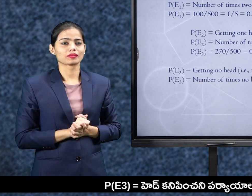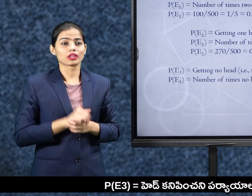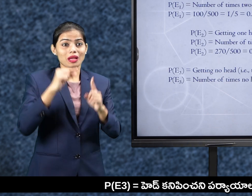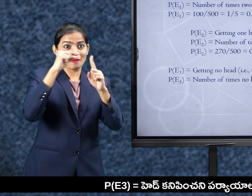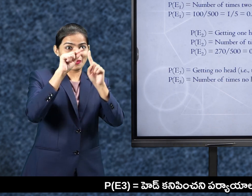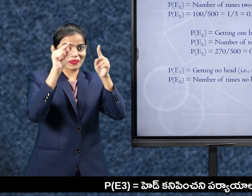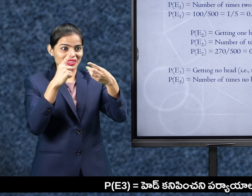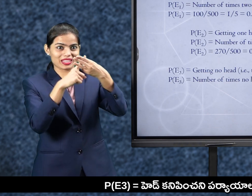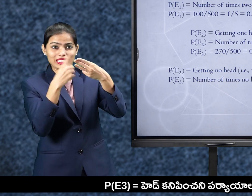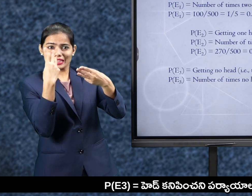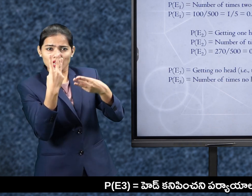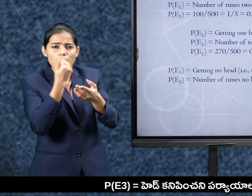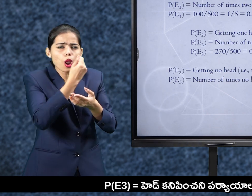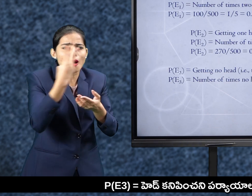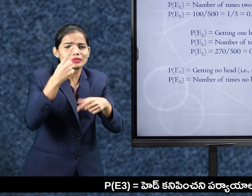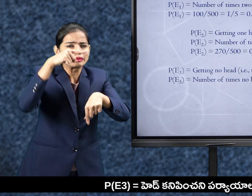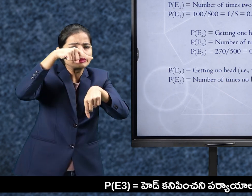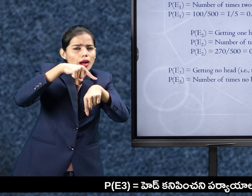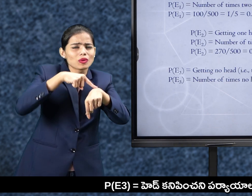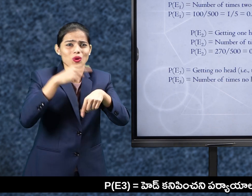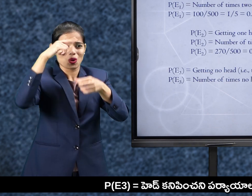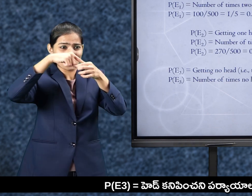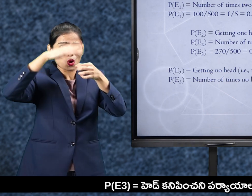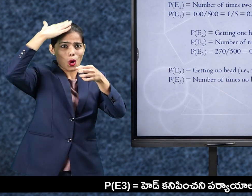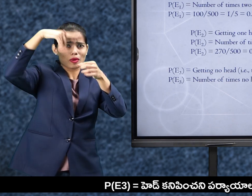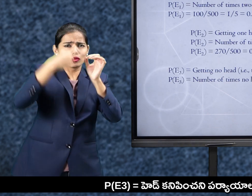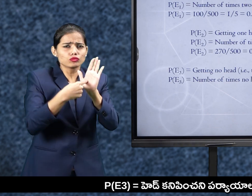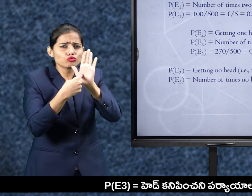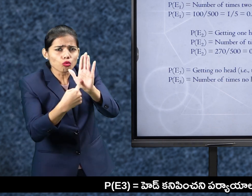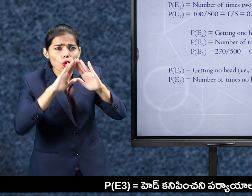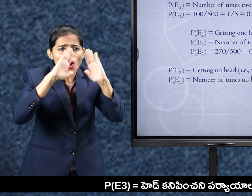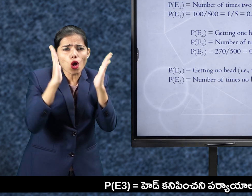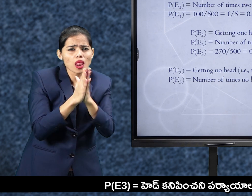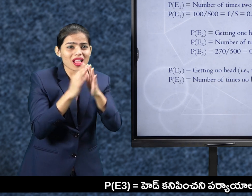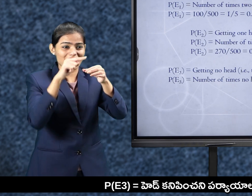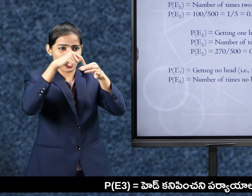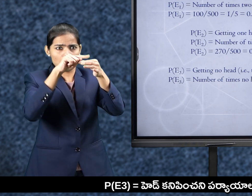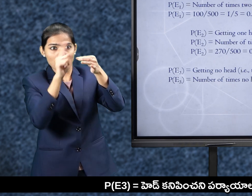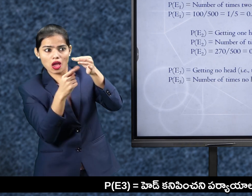is equal to అసలు హెడ్స్ లేని పర్యాయాల సంఖ్య బై మొత్తం ట్రయల్స్ సంఖ్య